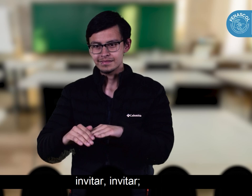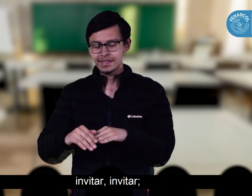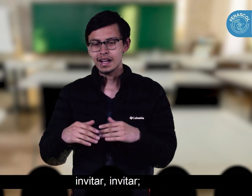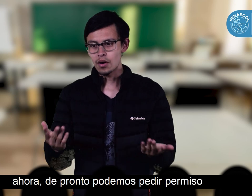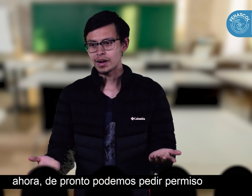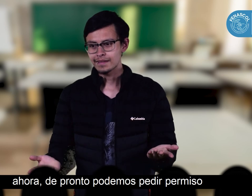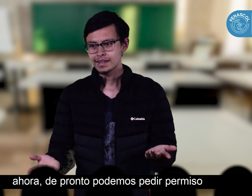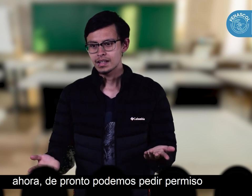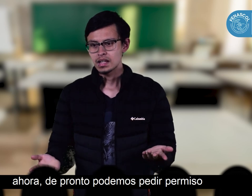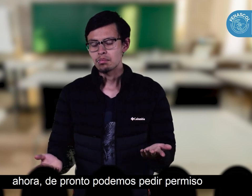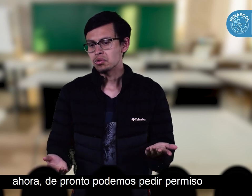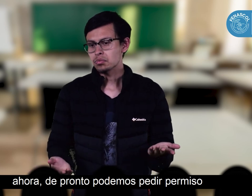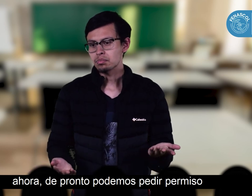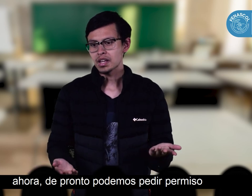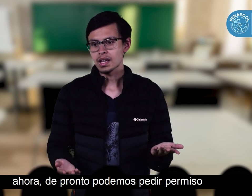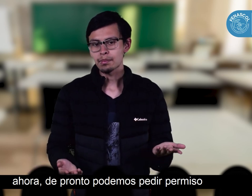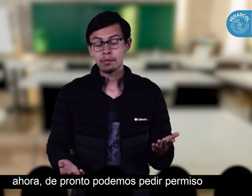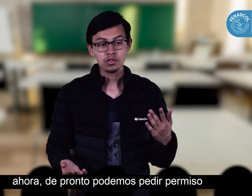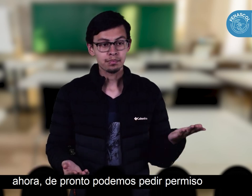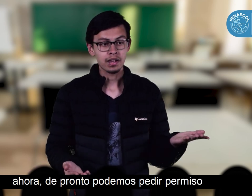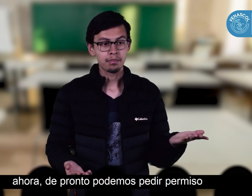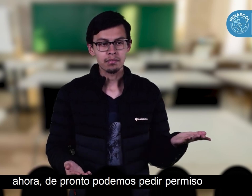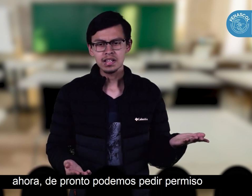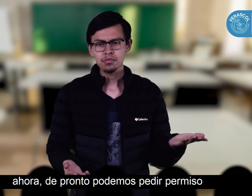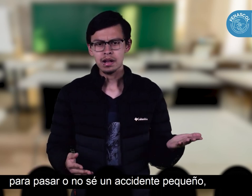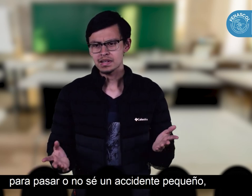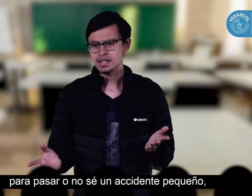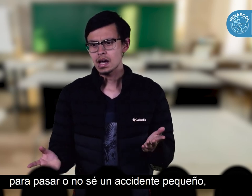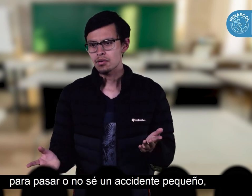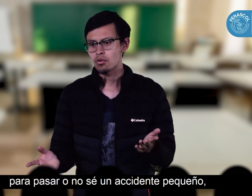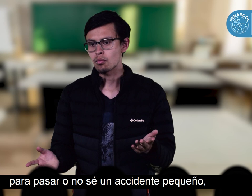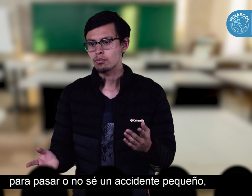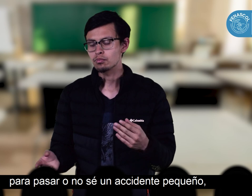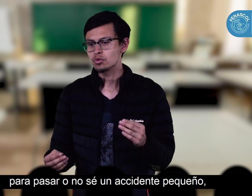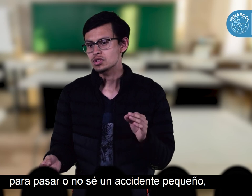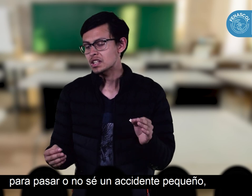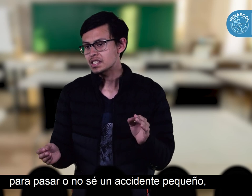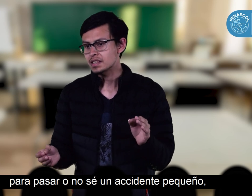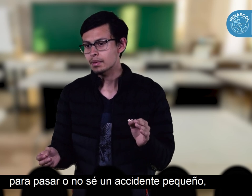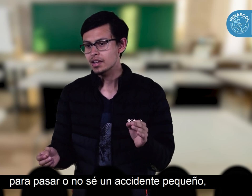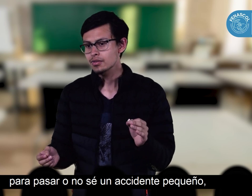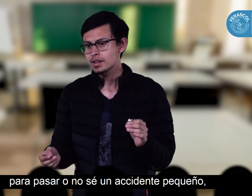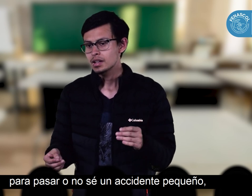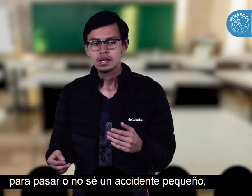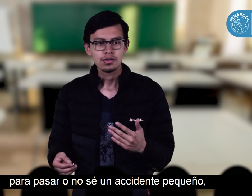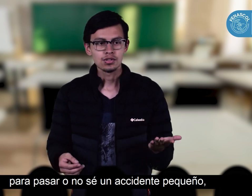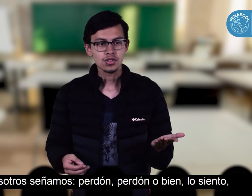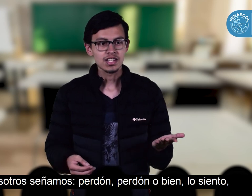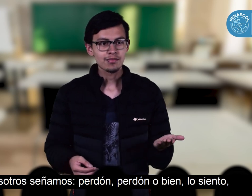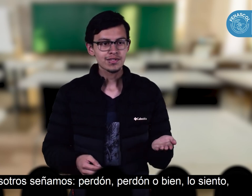Ahora, de pronto tenemos permiso para pasar o no hacer un accidente pequeño. Nosotros señamos